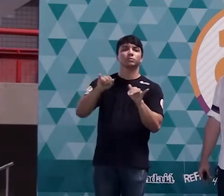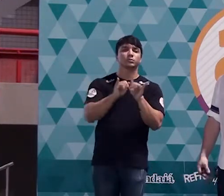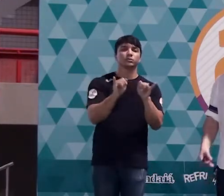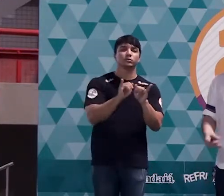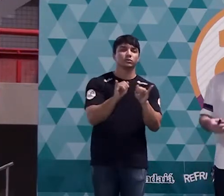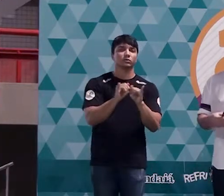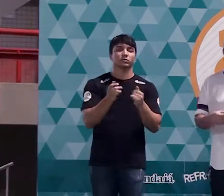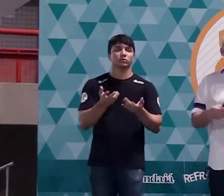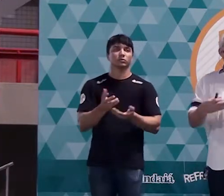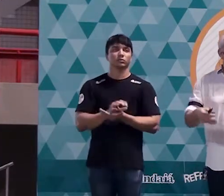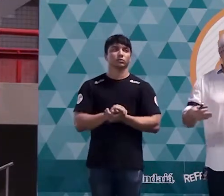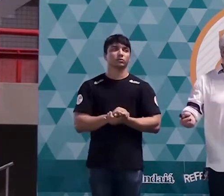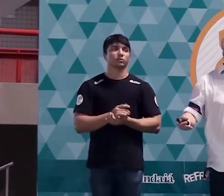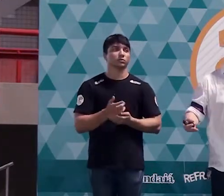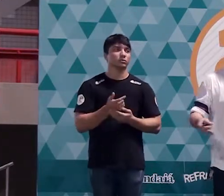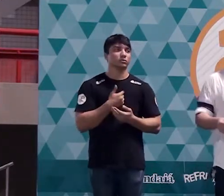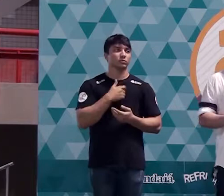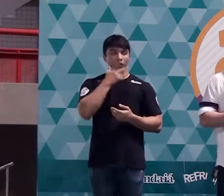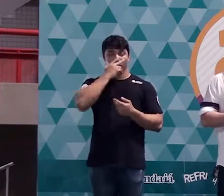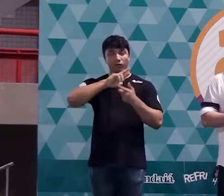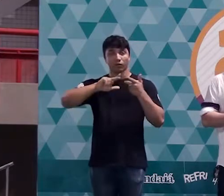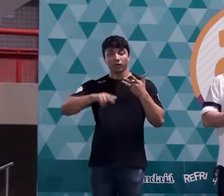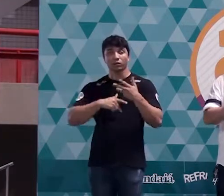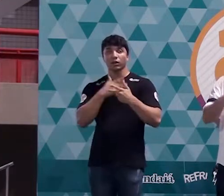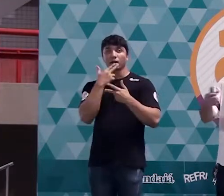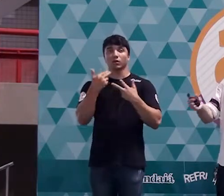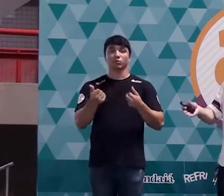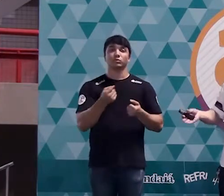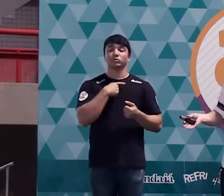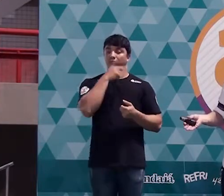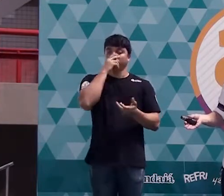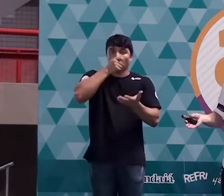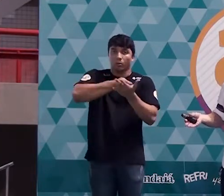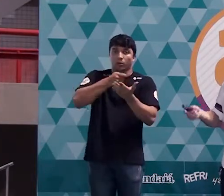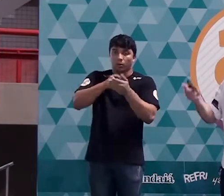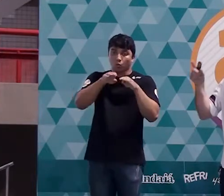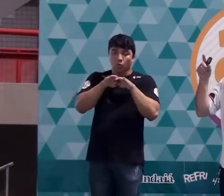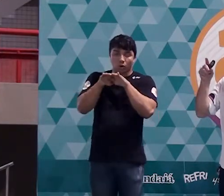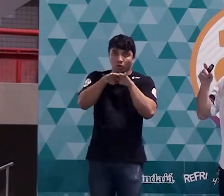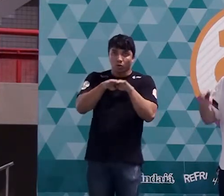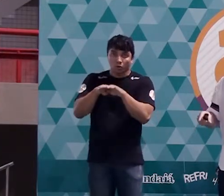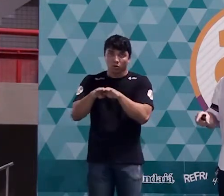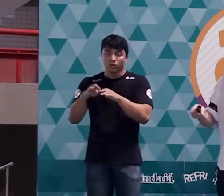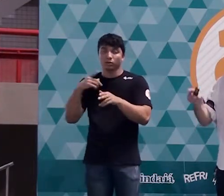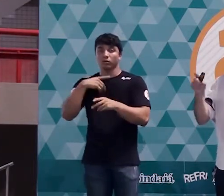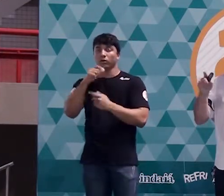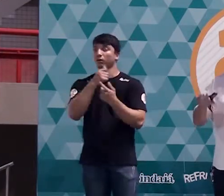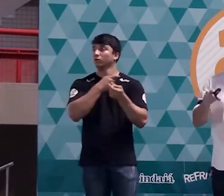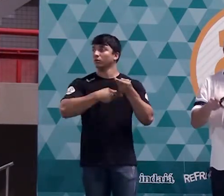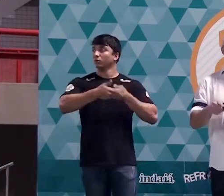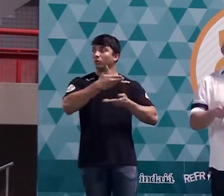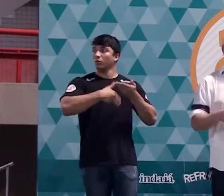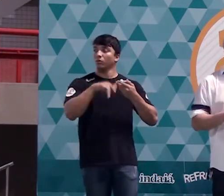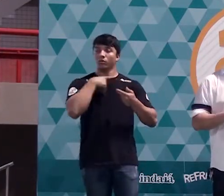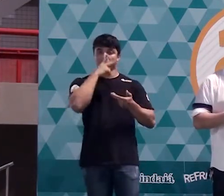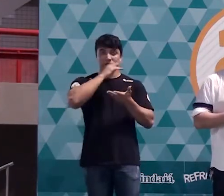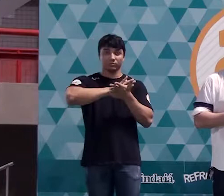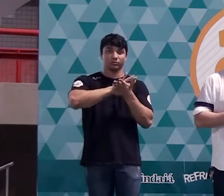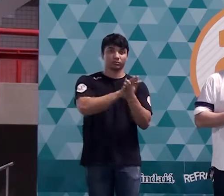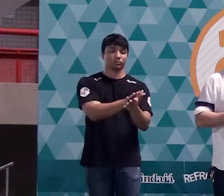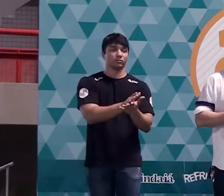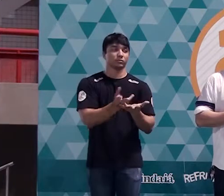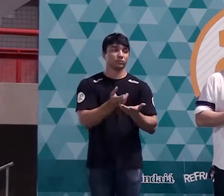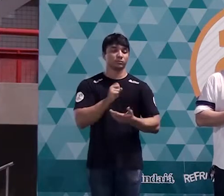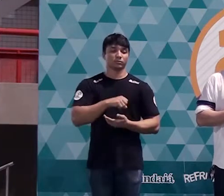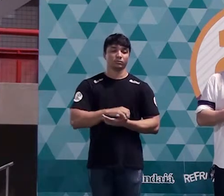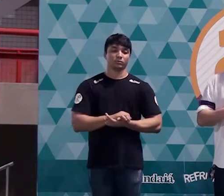besteira. É uma variedade linguística, ninguém é obrigado a falar igual. Mas isso é a prova de que o preconceito linguístico é